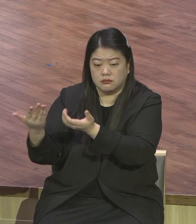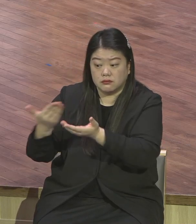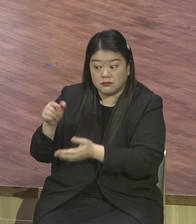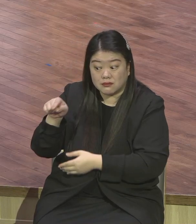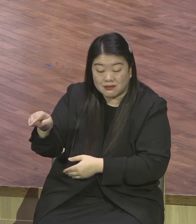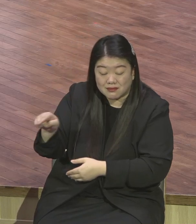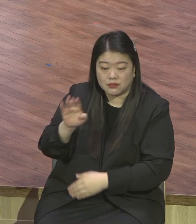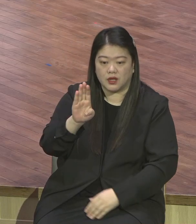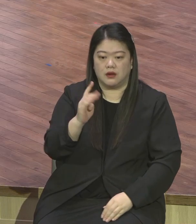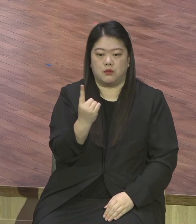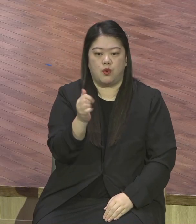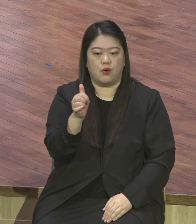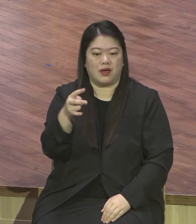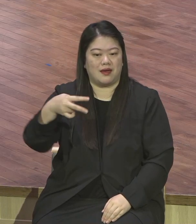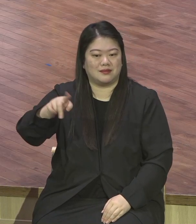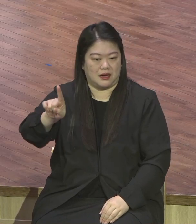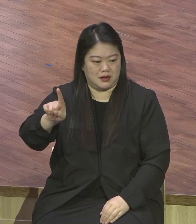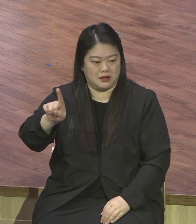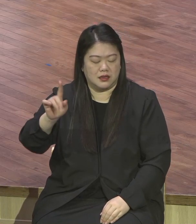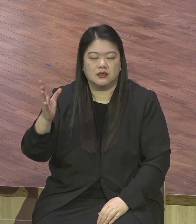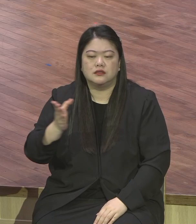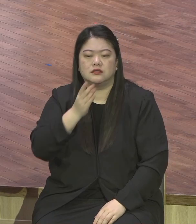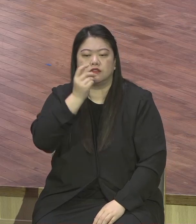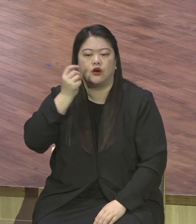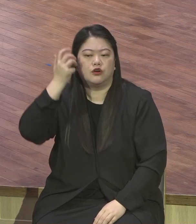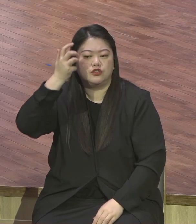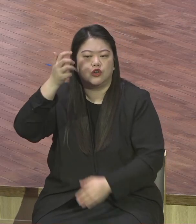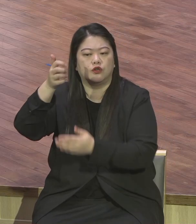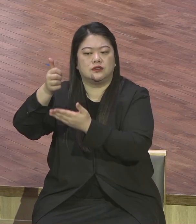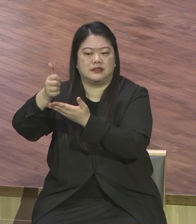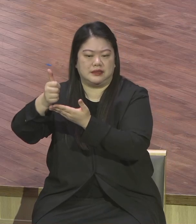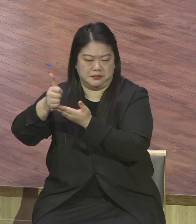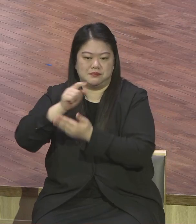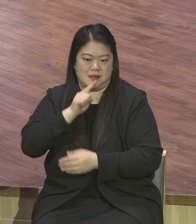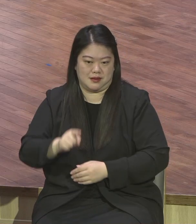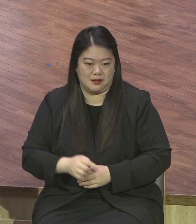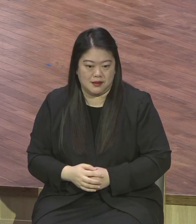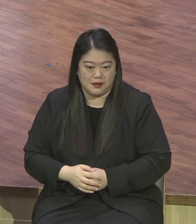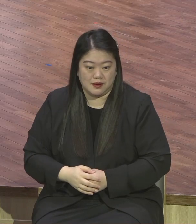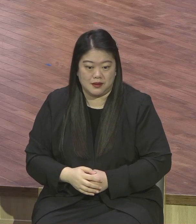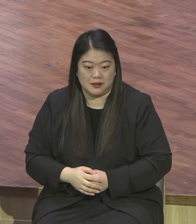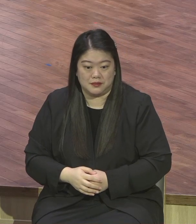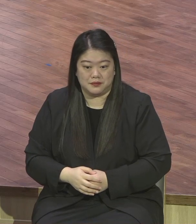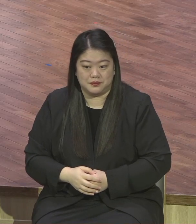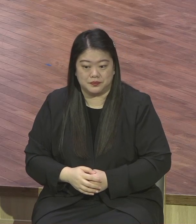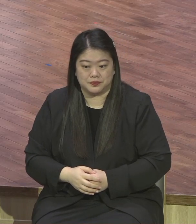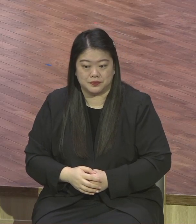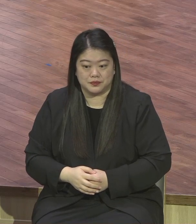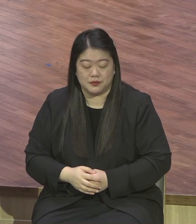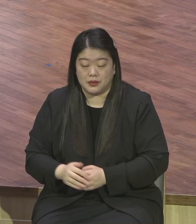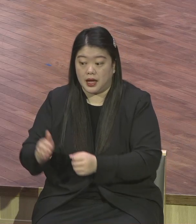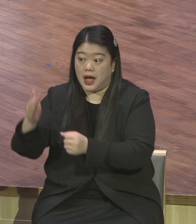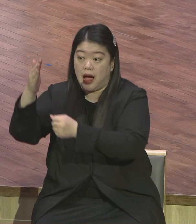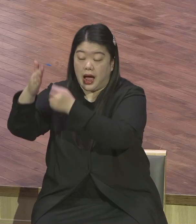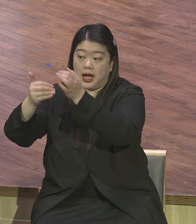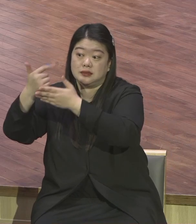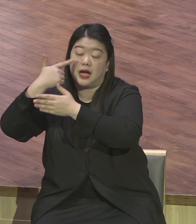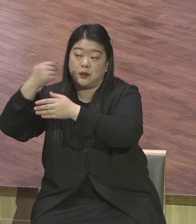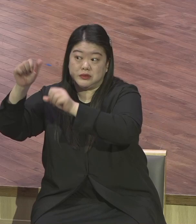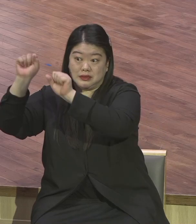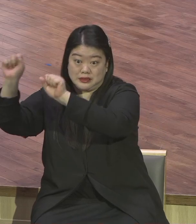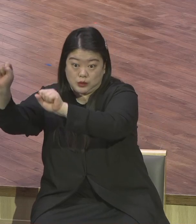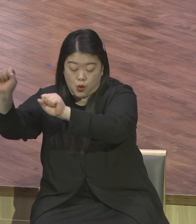분, 그분이 누구냐? 성령 하나님이시다. 자, 이 성령께서 우리에게